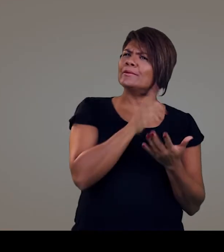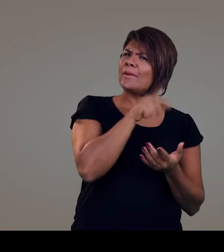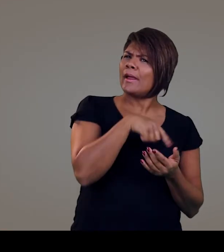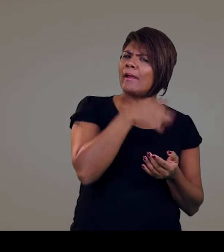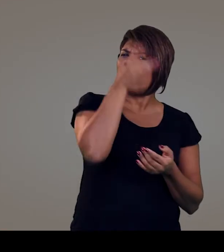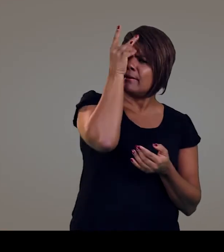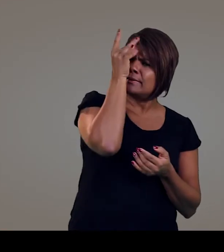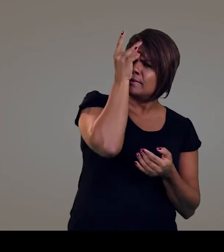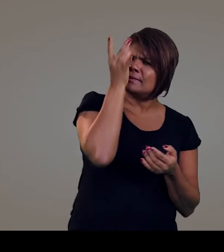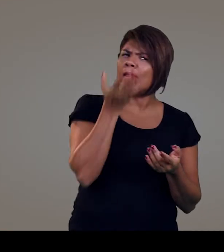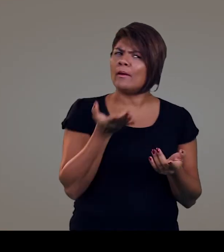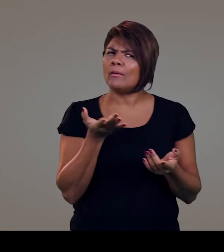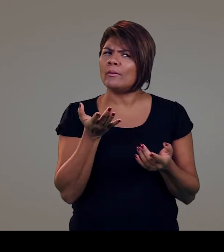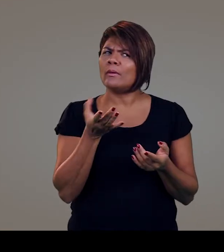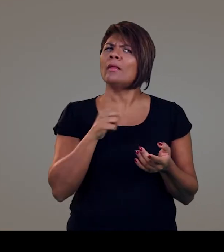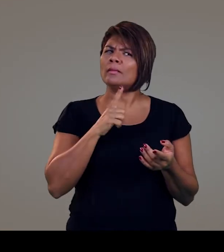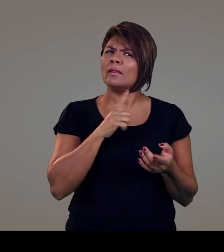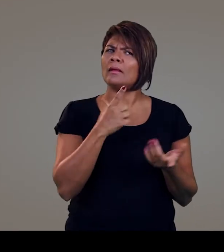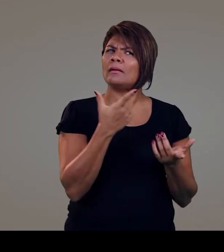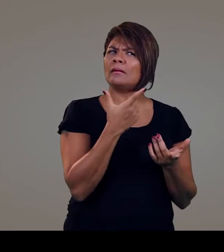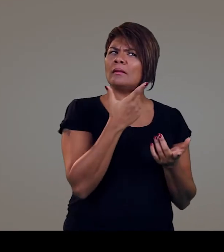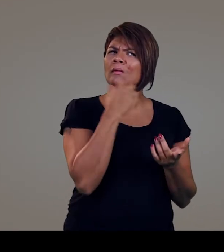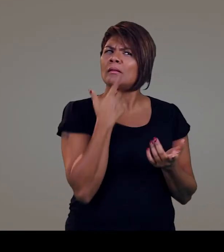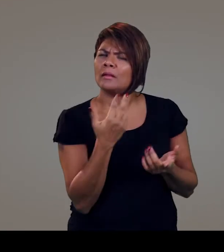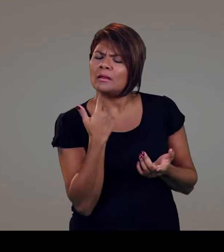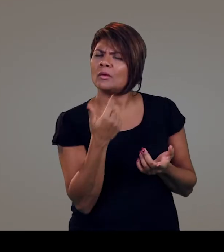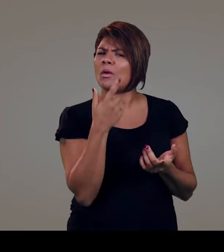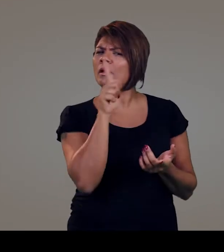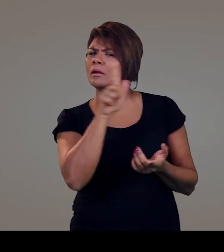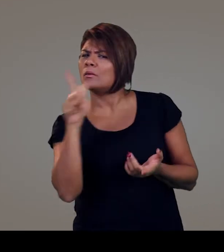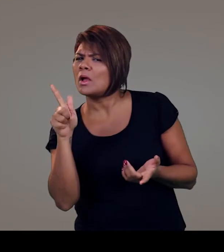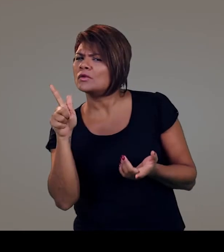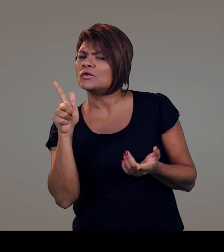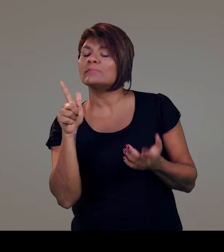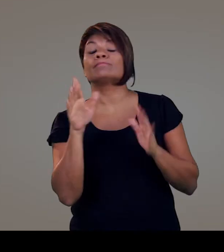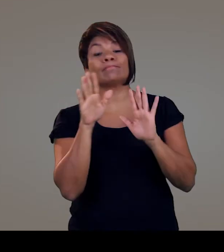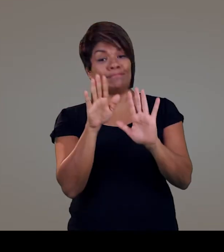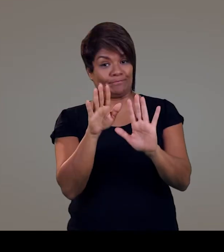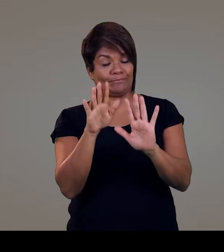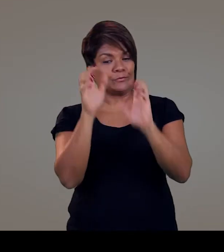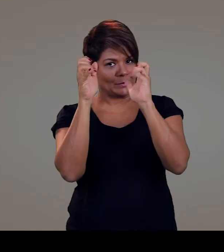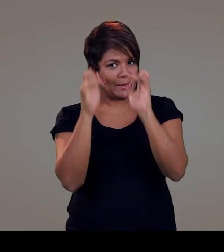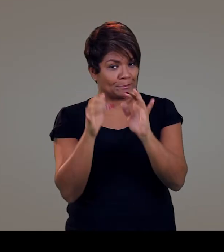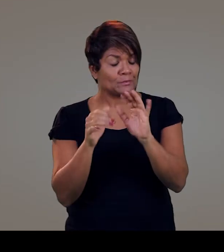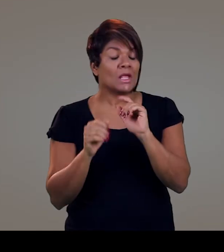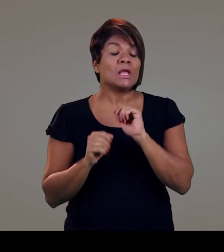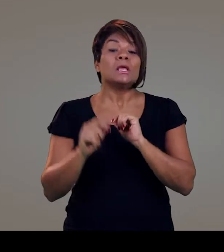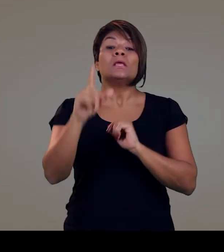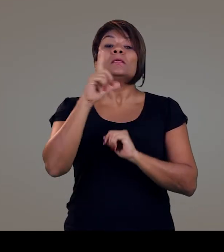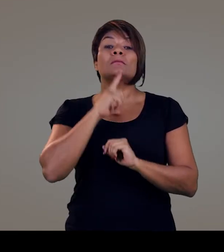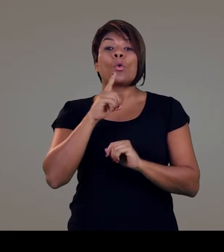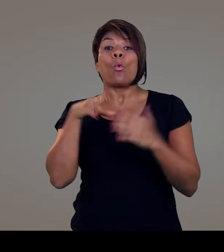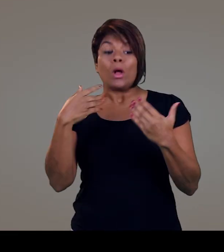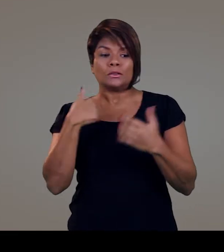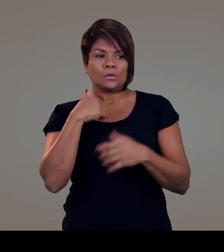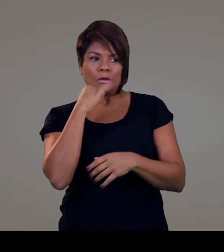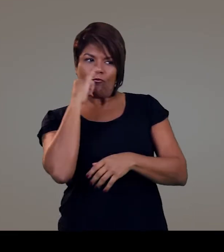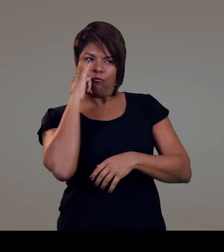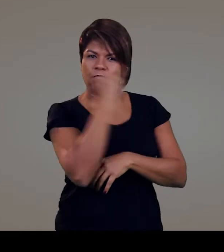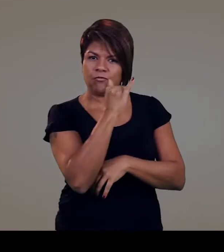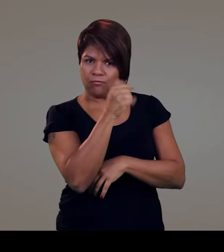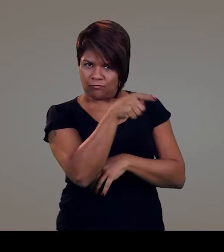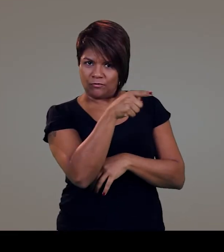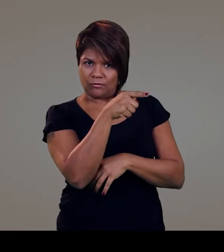ver porque quando eu faço essa ruptura, essa mãe deixa de olhar para esta criança como